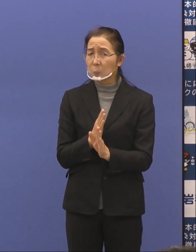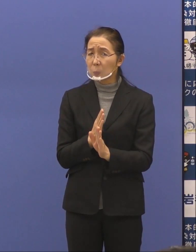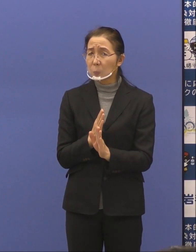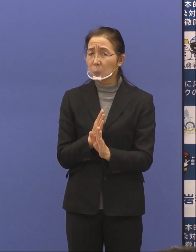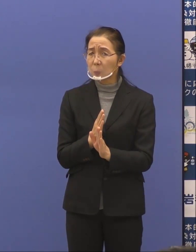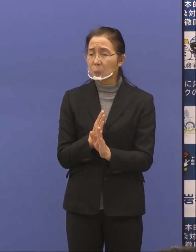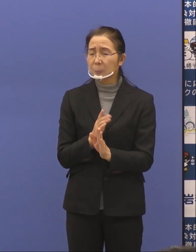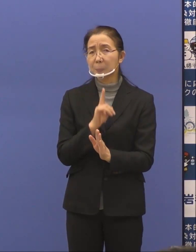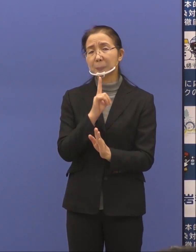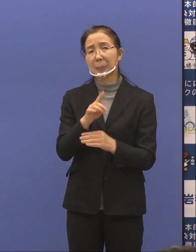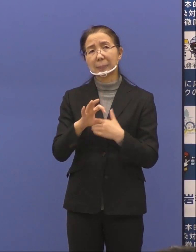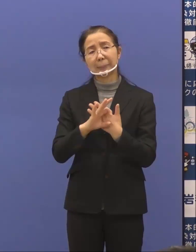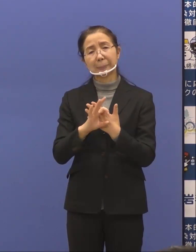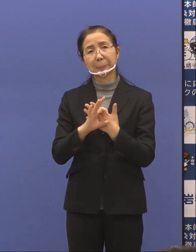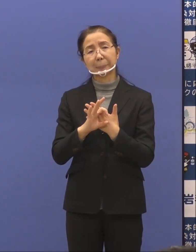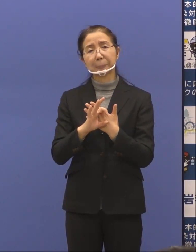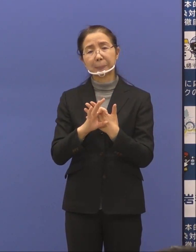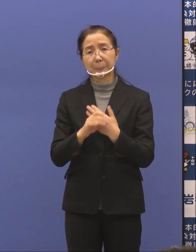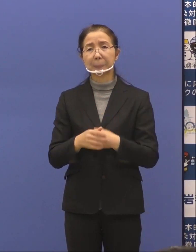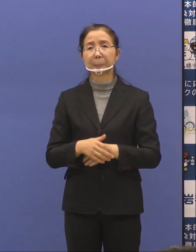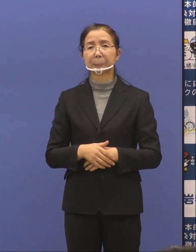そうですね、